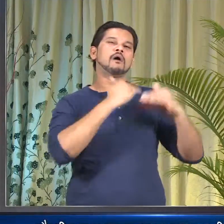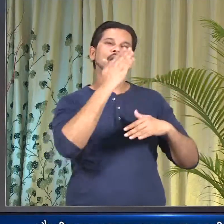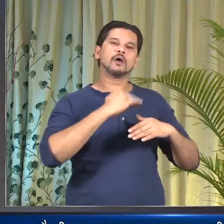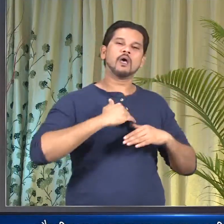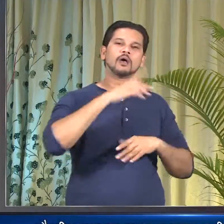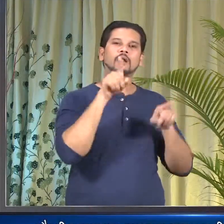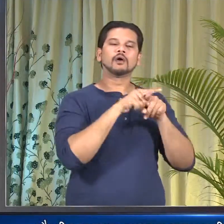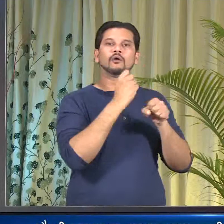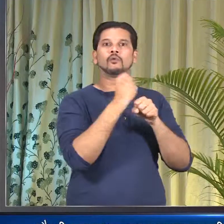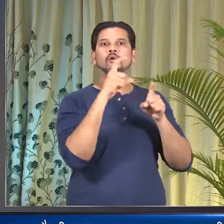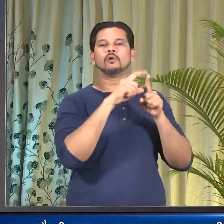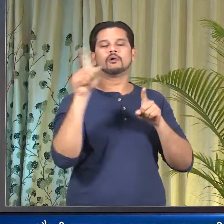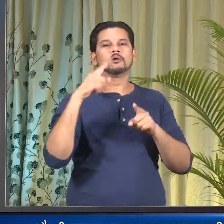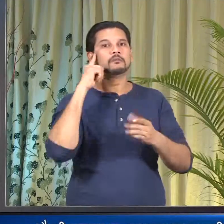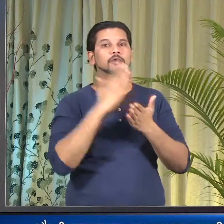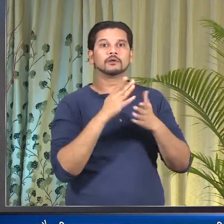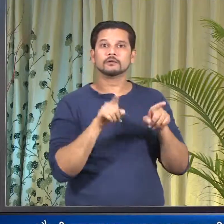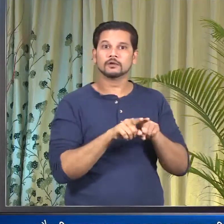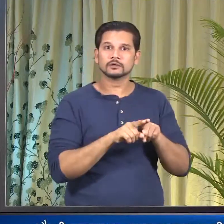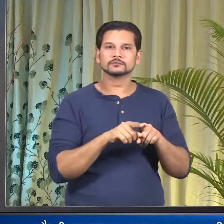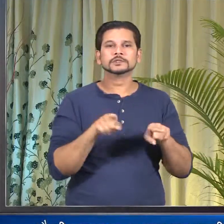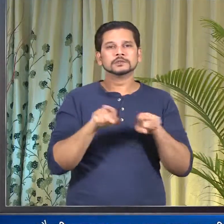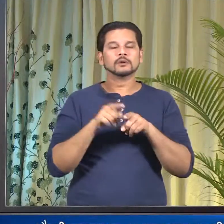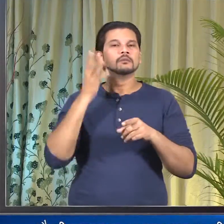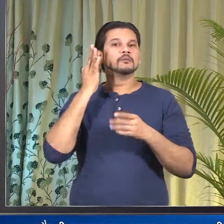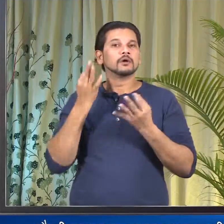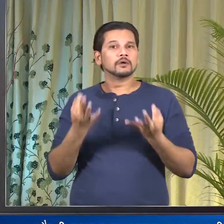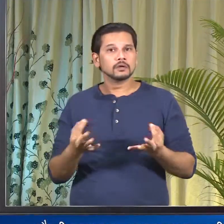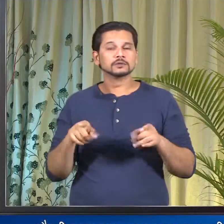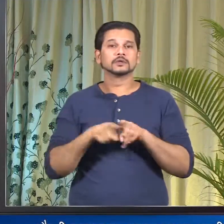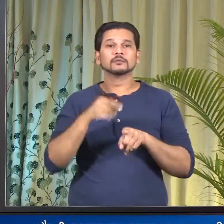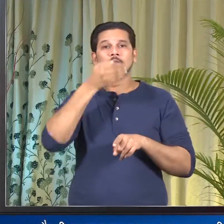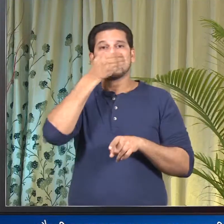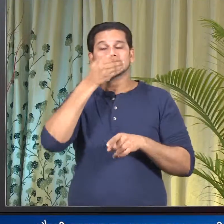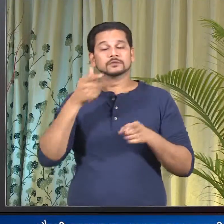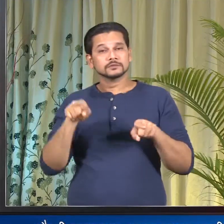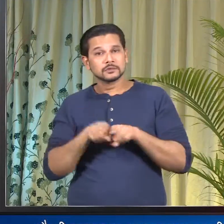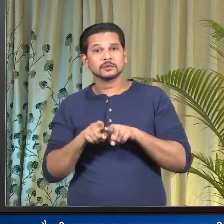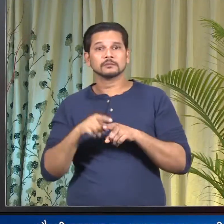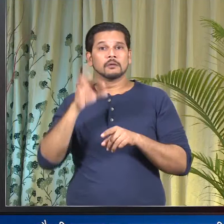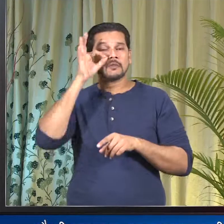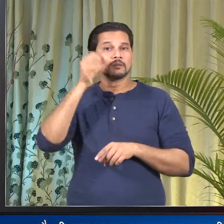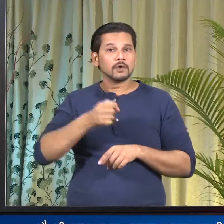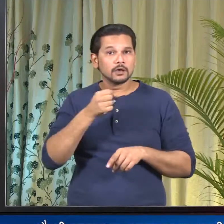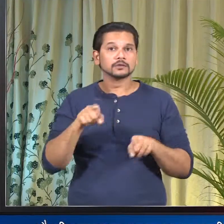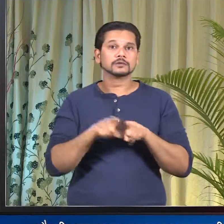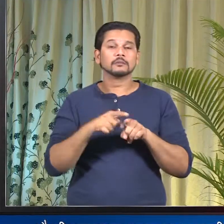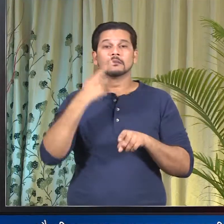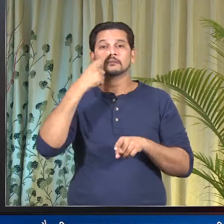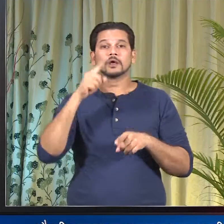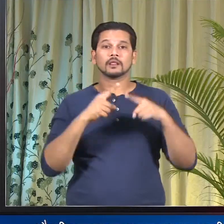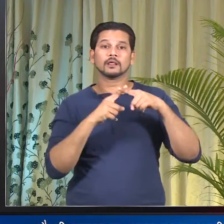महापुरुष हुए, महत्मा बुद्ध हुए, महावी स्वामी हुए, महत्मा गांधी हुए, मदर टिरसा,